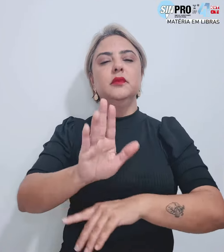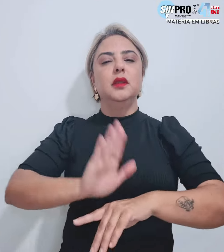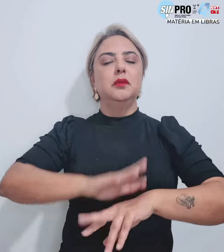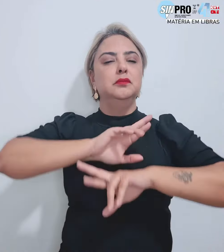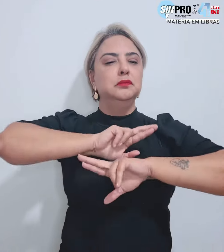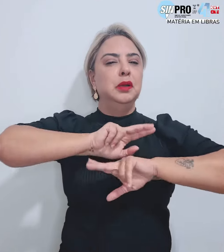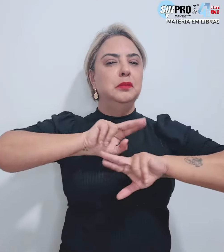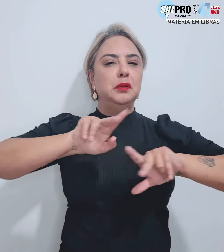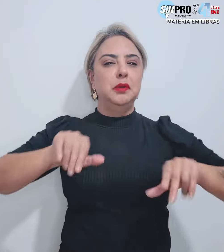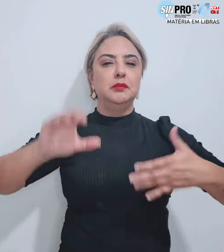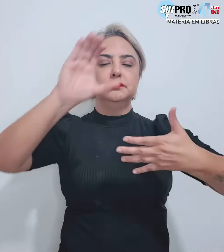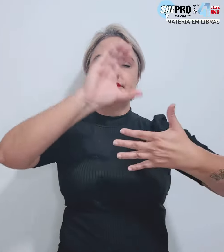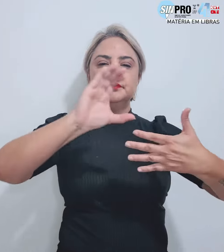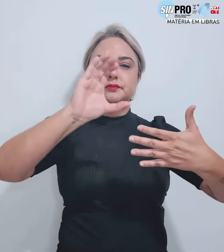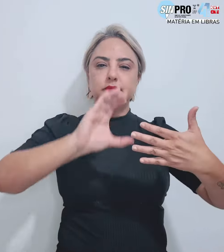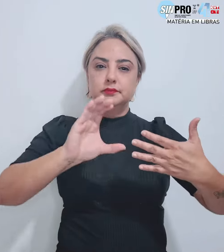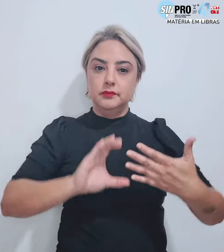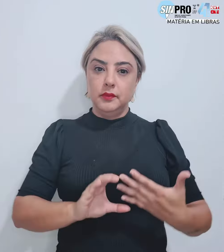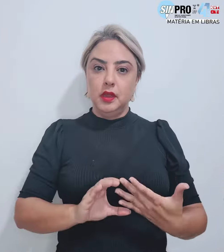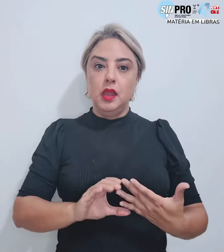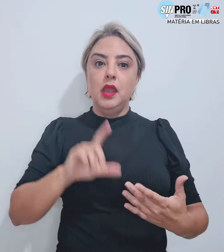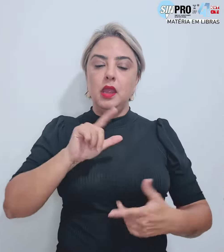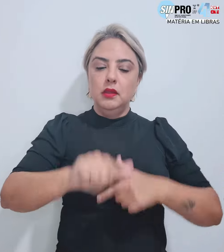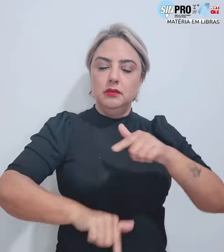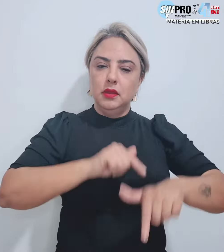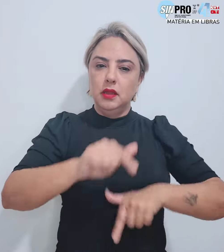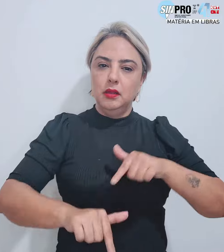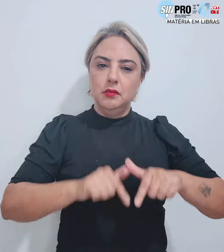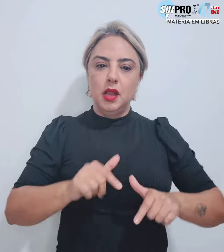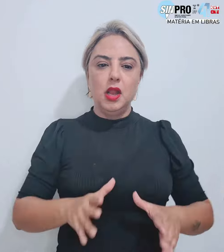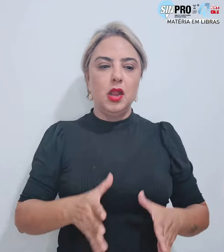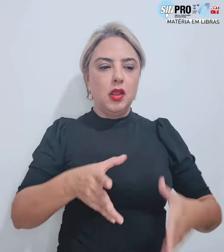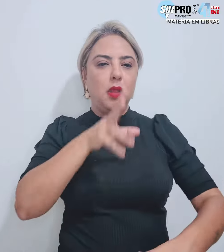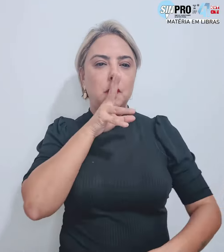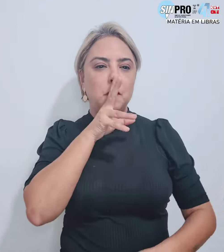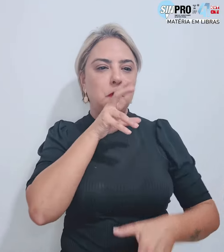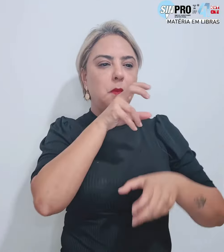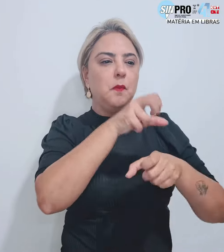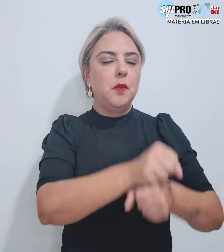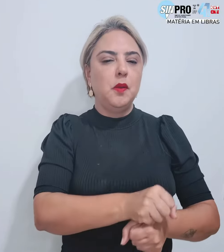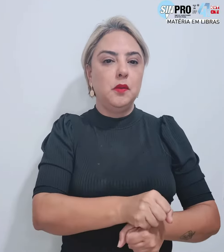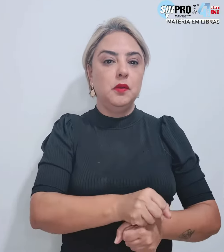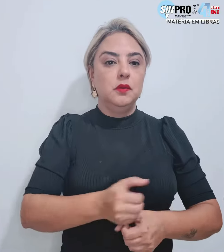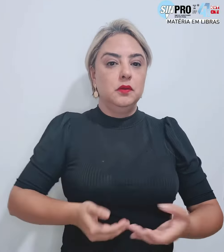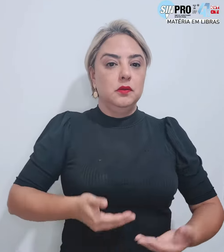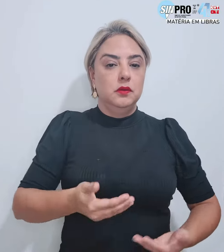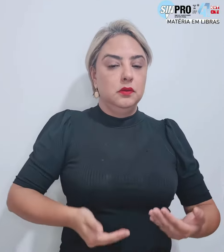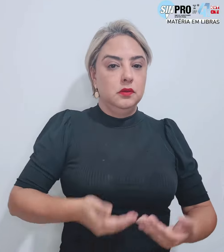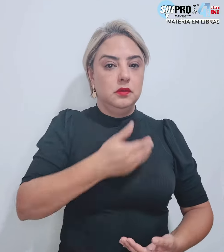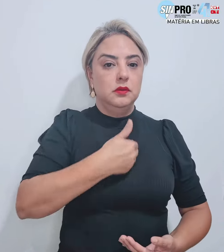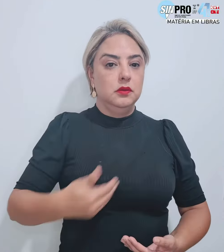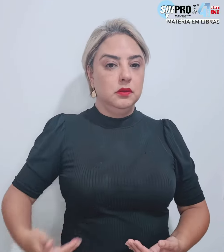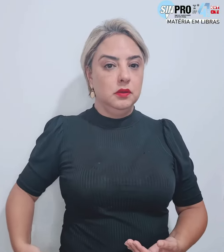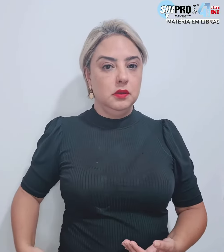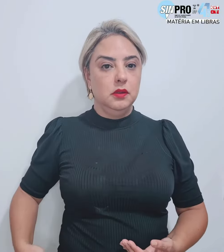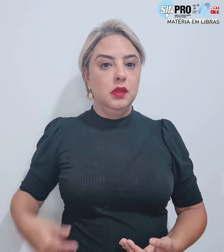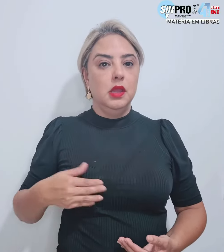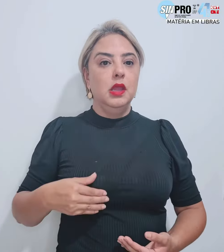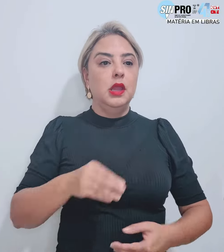diversas categorias e atua em prol do fortalecimento do serviço público e da preservação dos